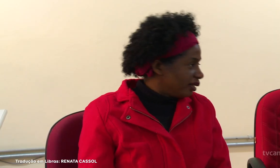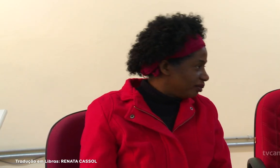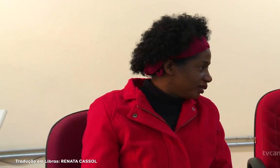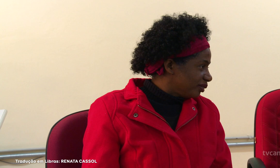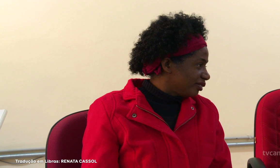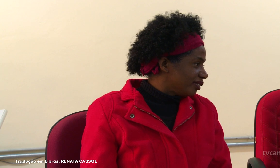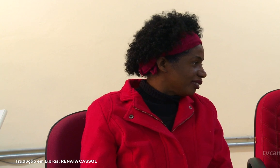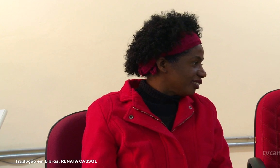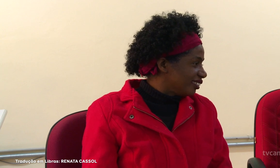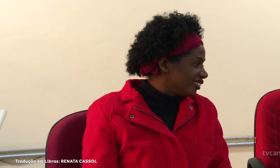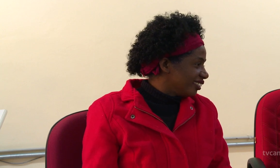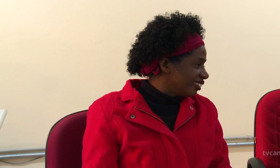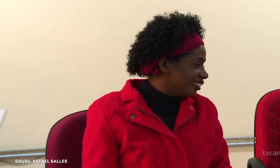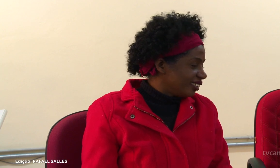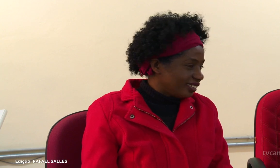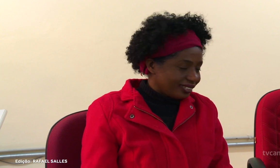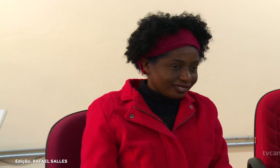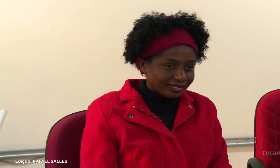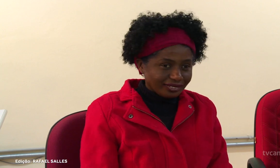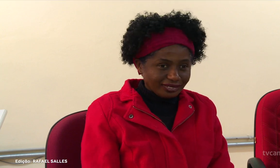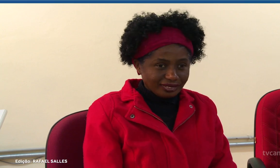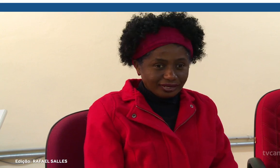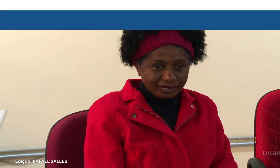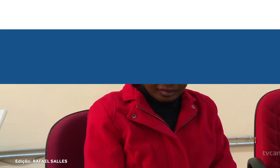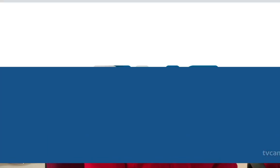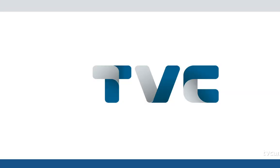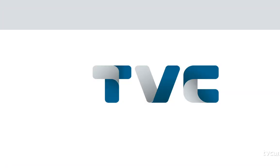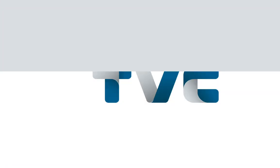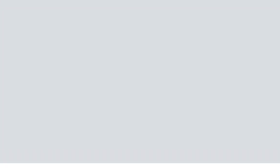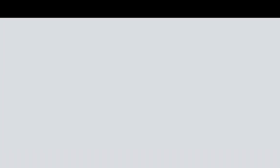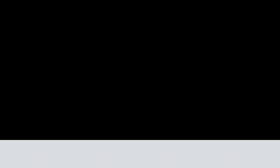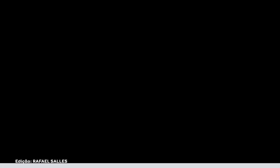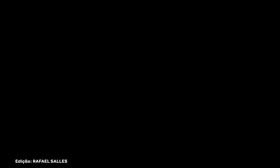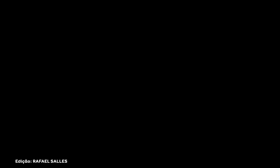Obrigado. Obrigado. Obrigado. Obrigado.